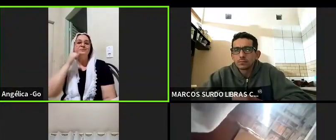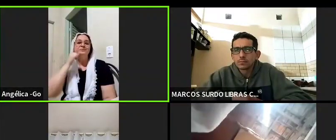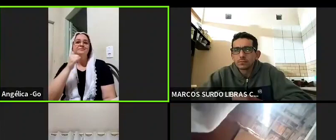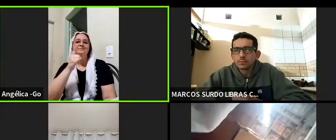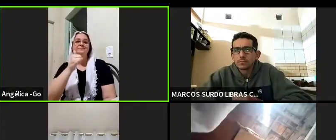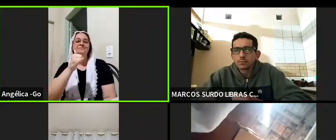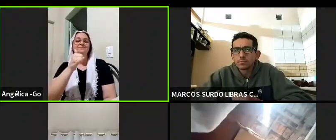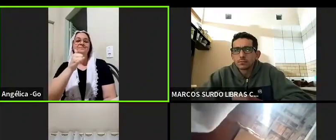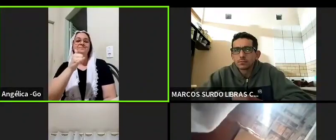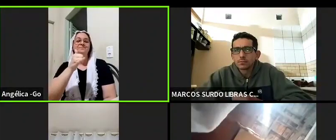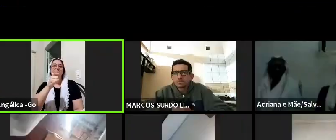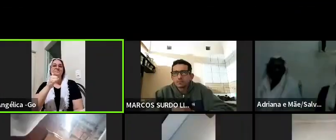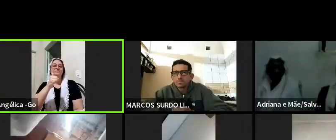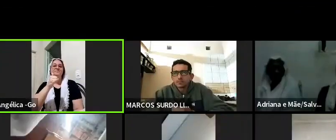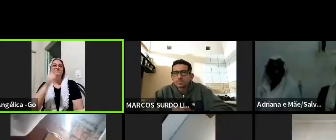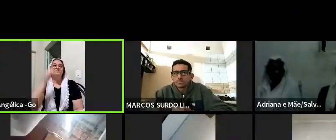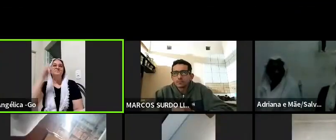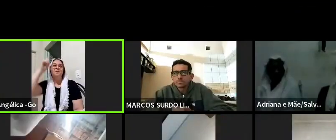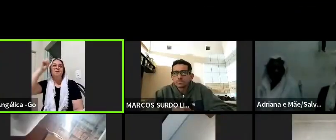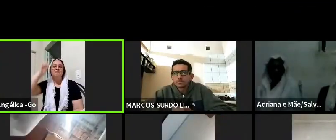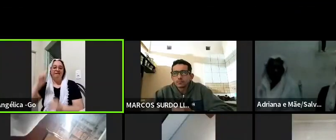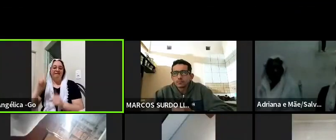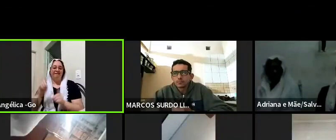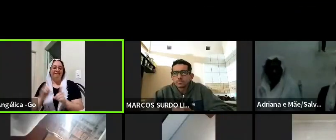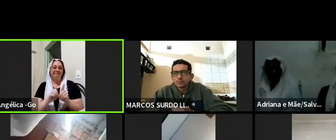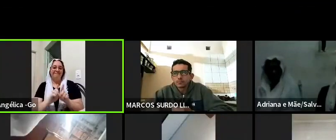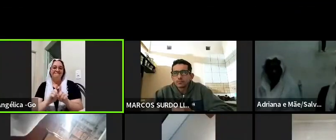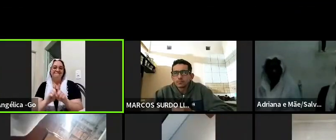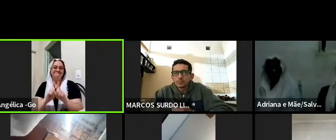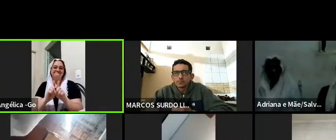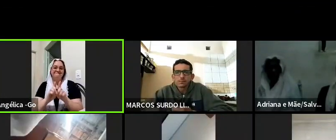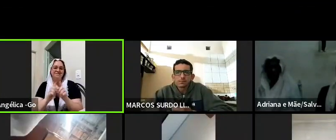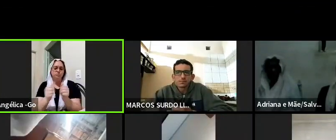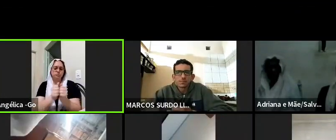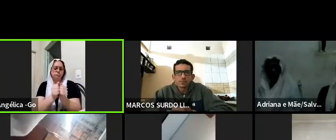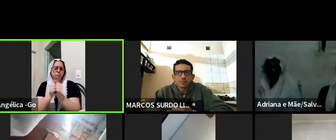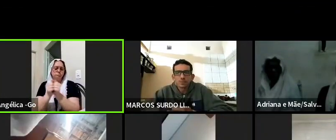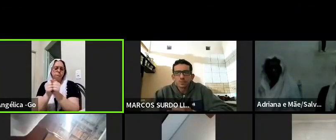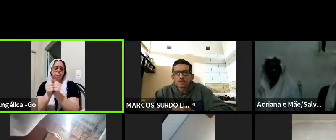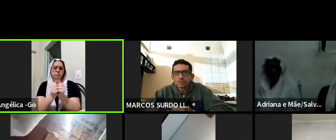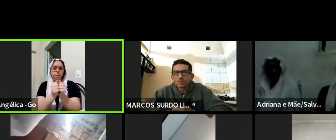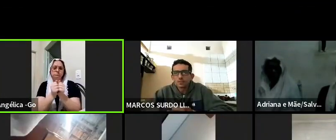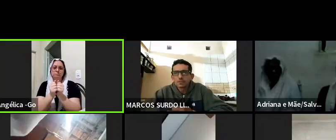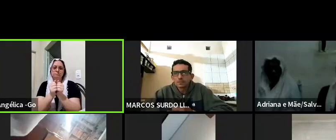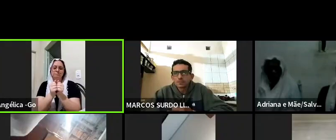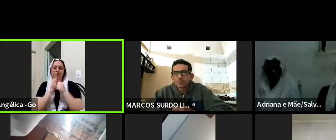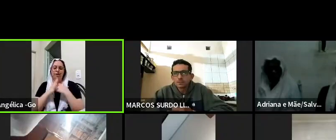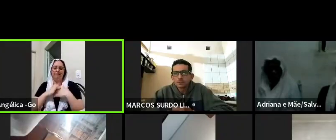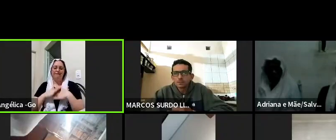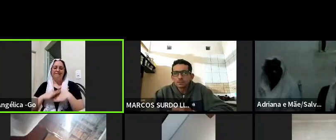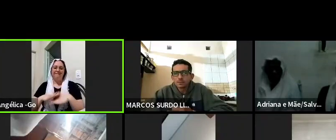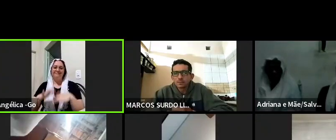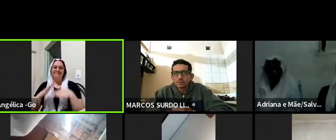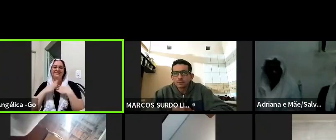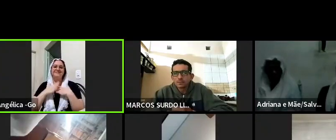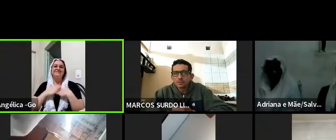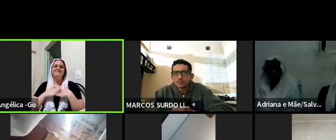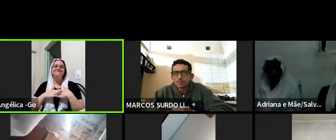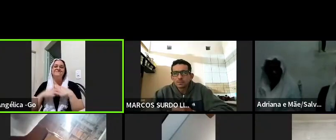estou contigo desde agora, do presente até o dia do arrebatamento.